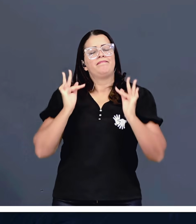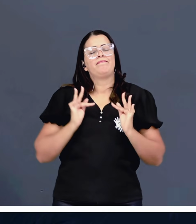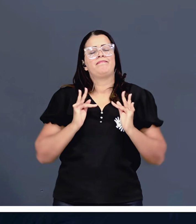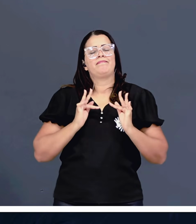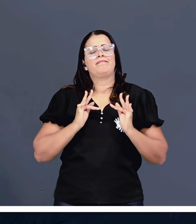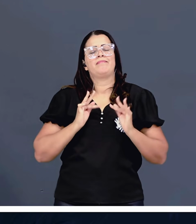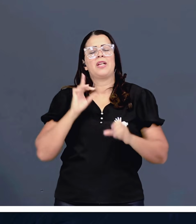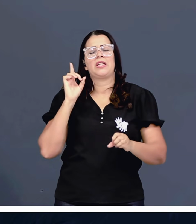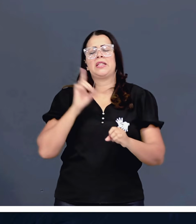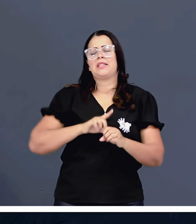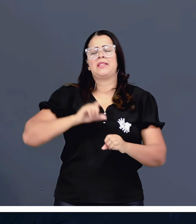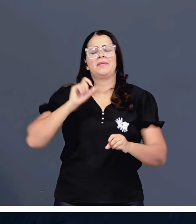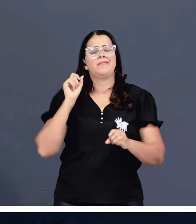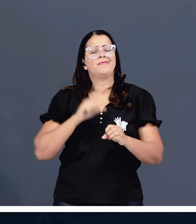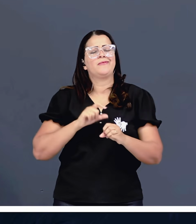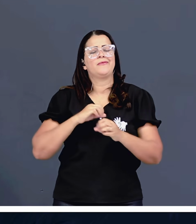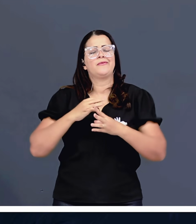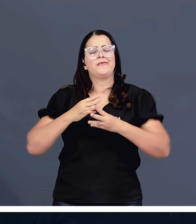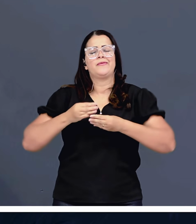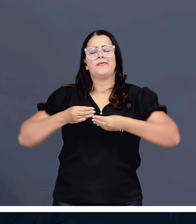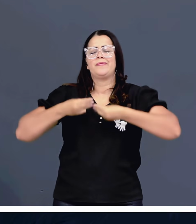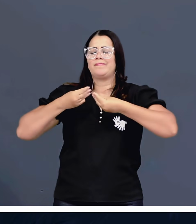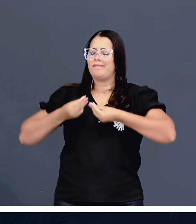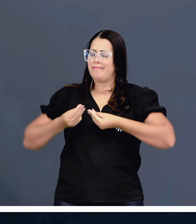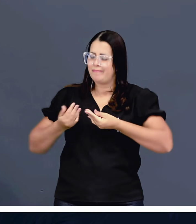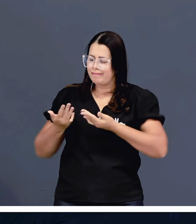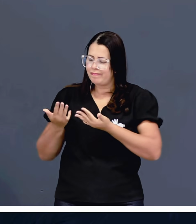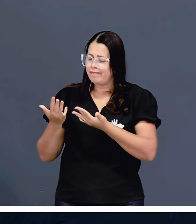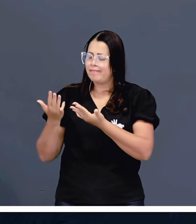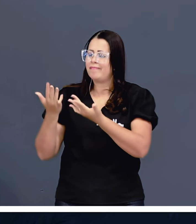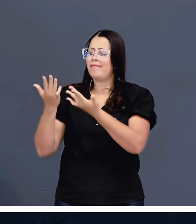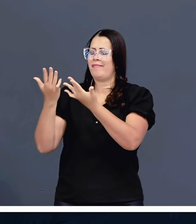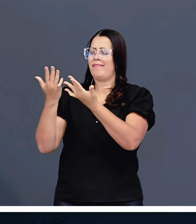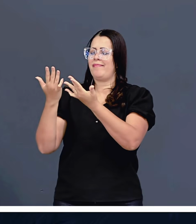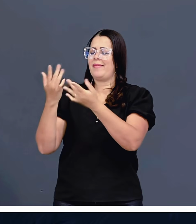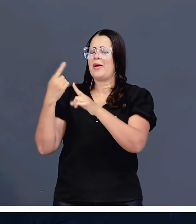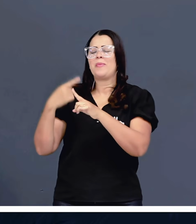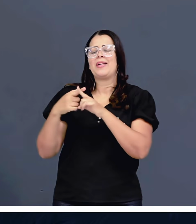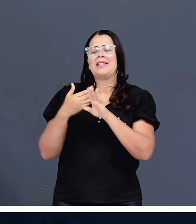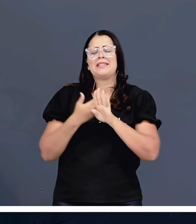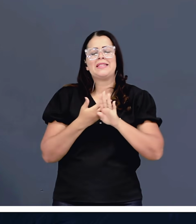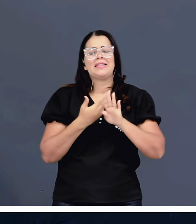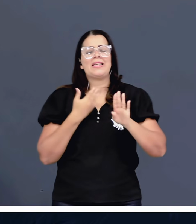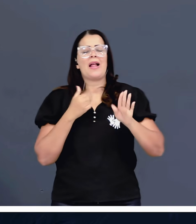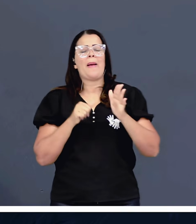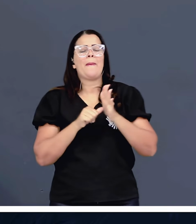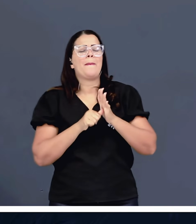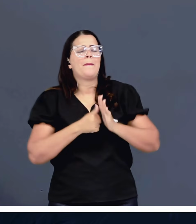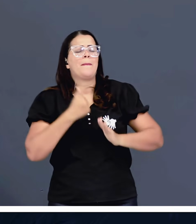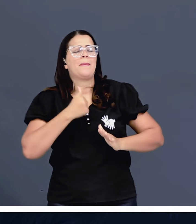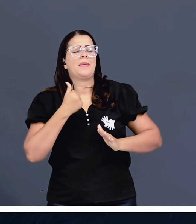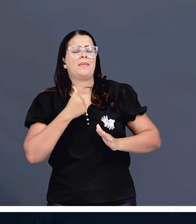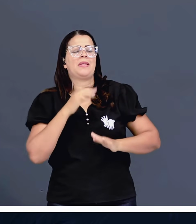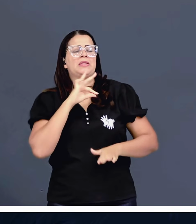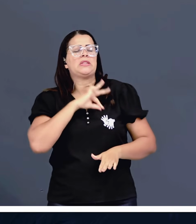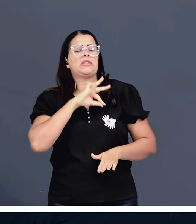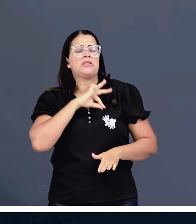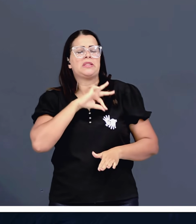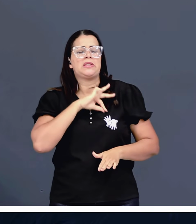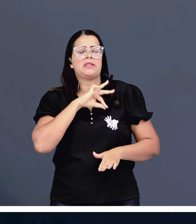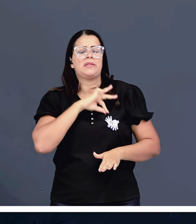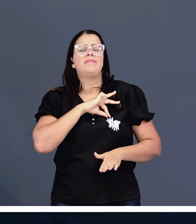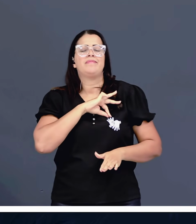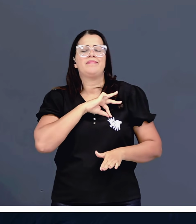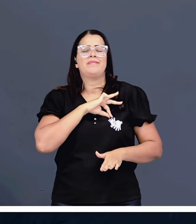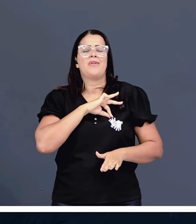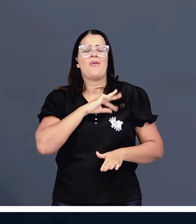a Ti os nossos dízimos e as nossas ofertas. Separamos, meu Deus, a primeira parte do nosso salário com o